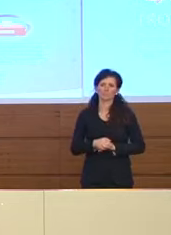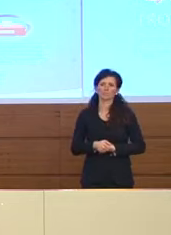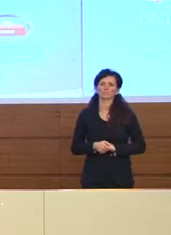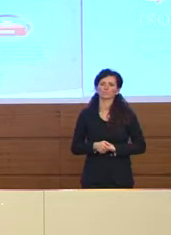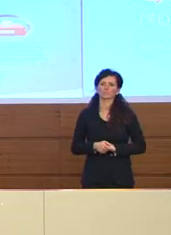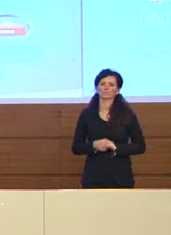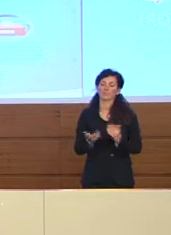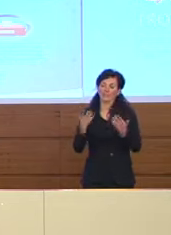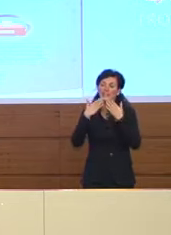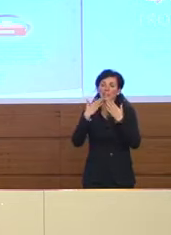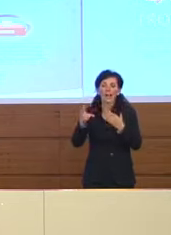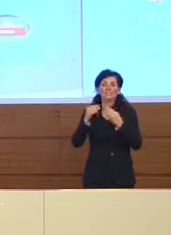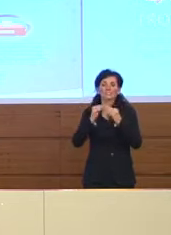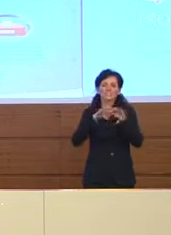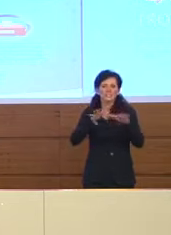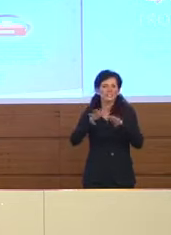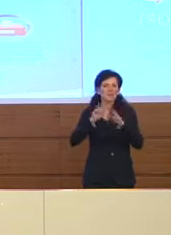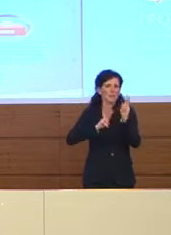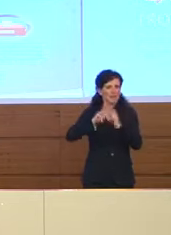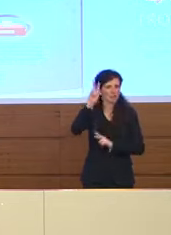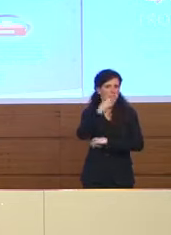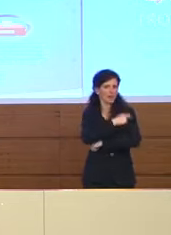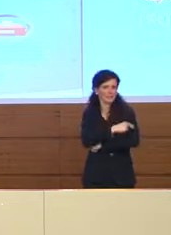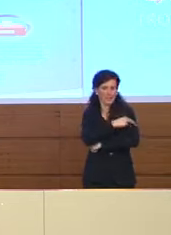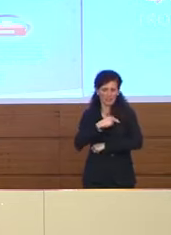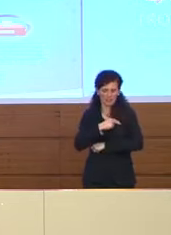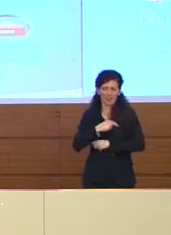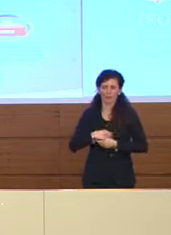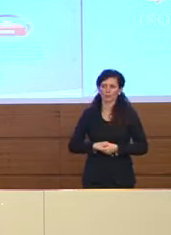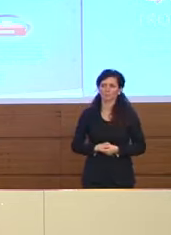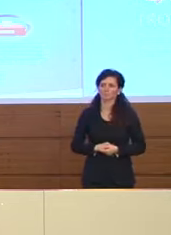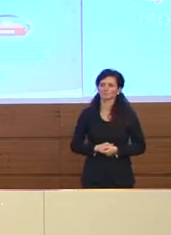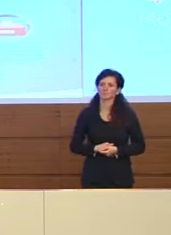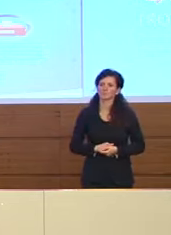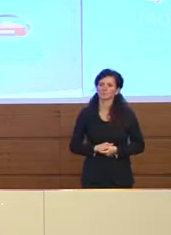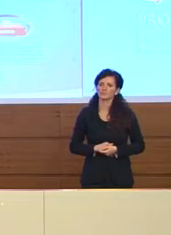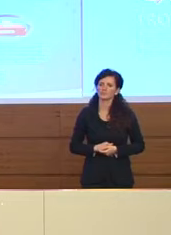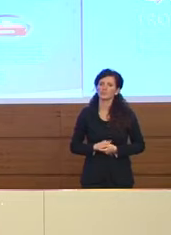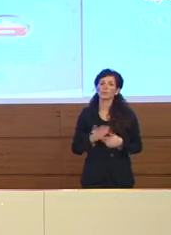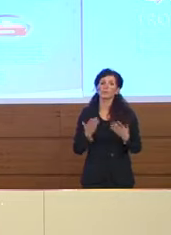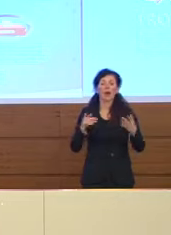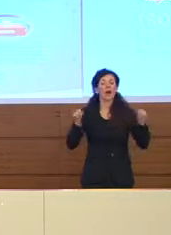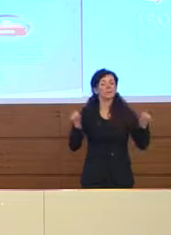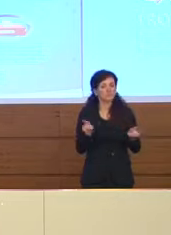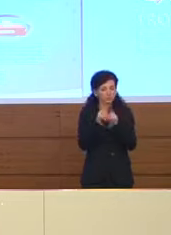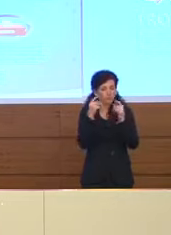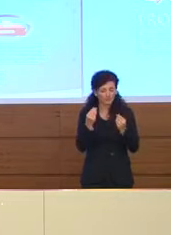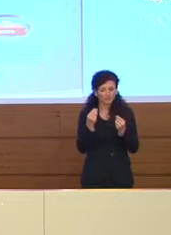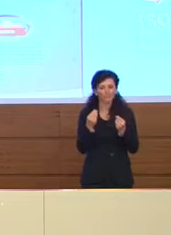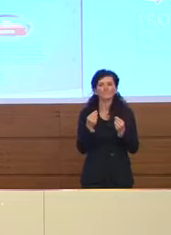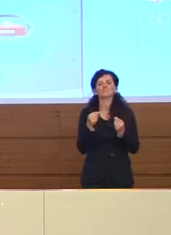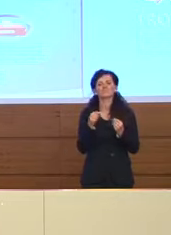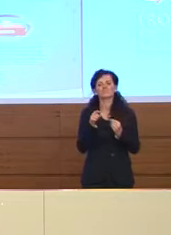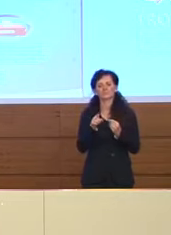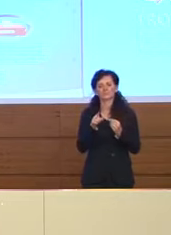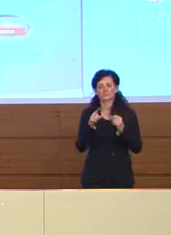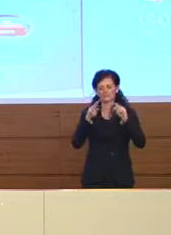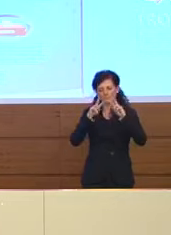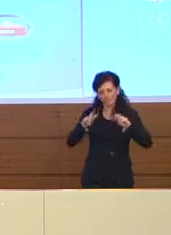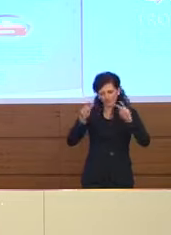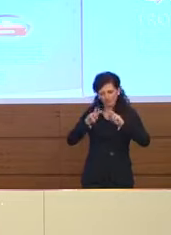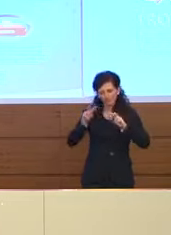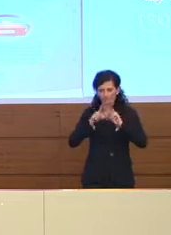riflessione molto più importante che evidentemente anche le analisi gli eventuali esiti